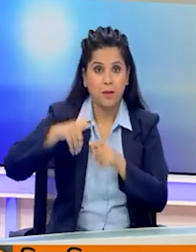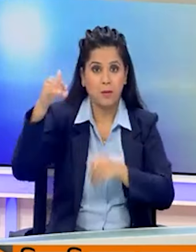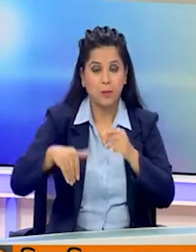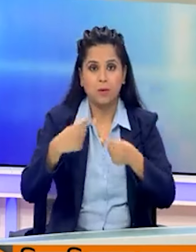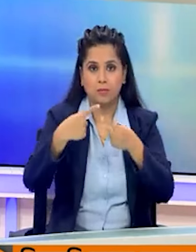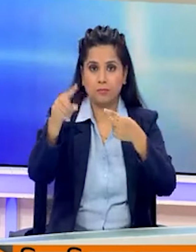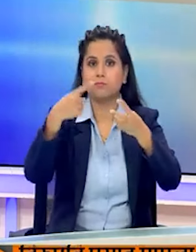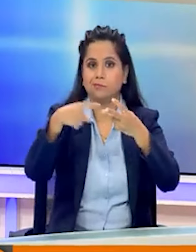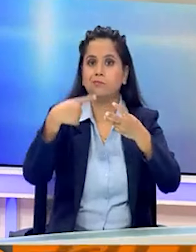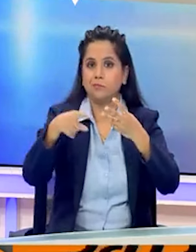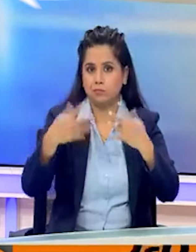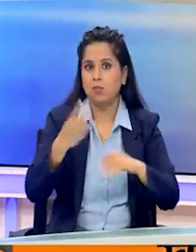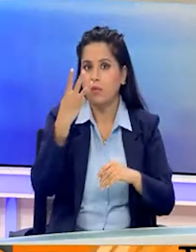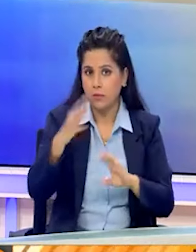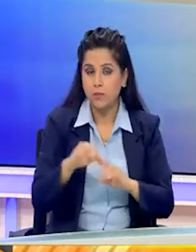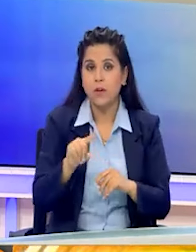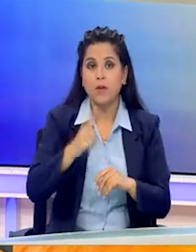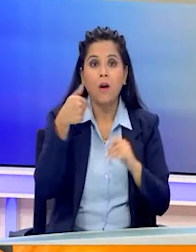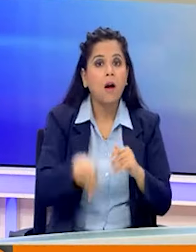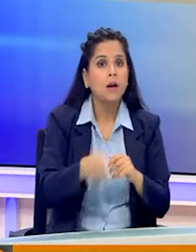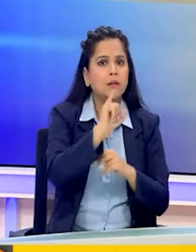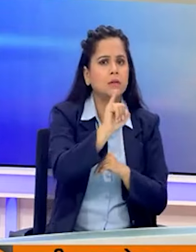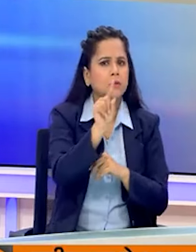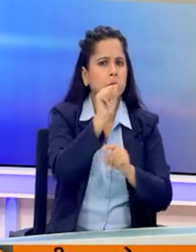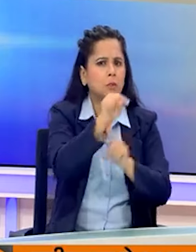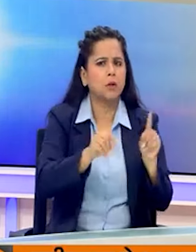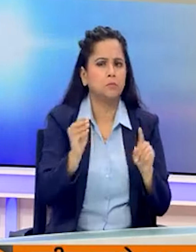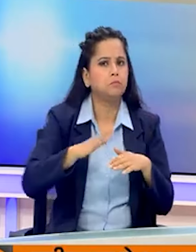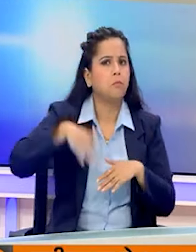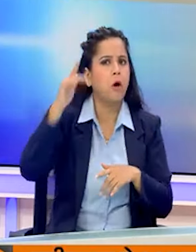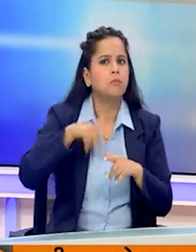की